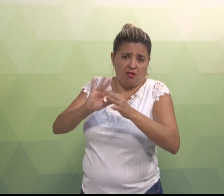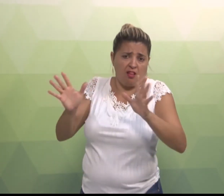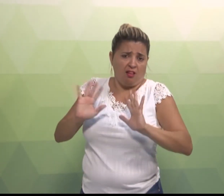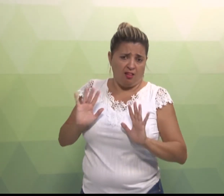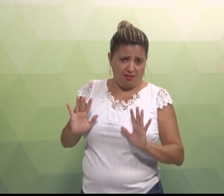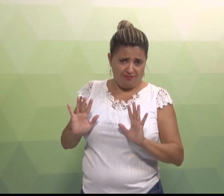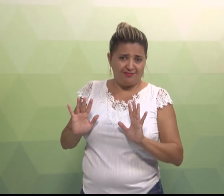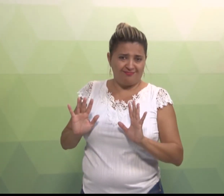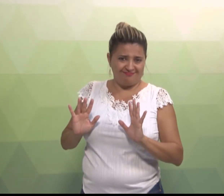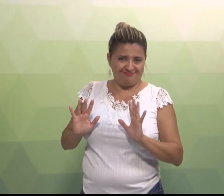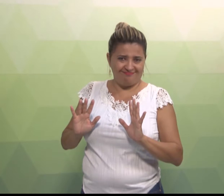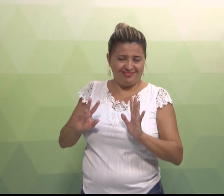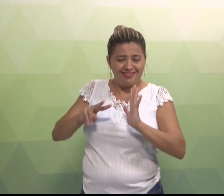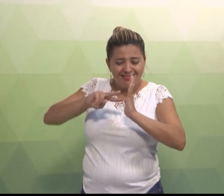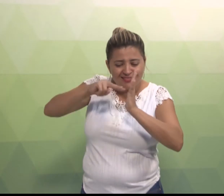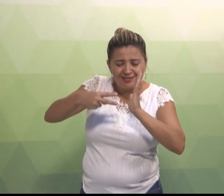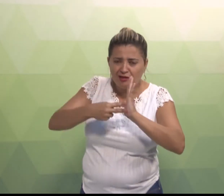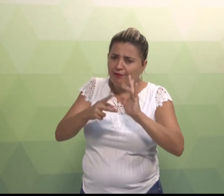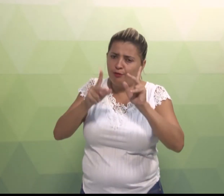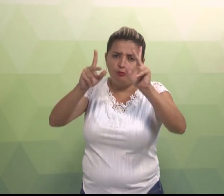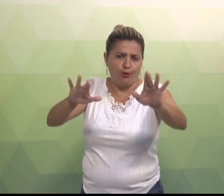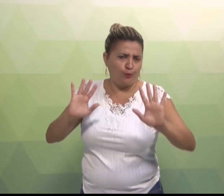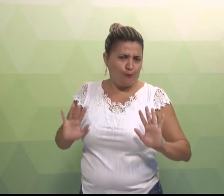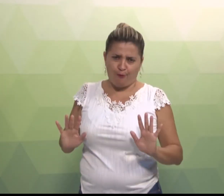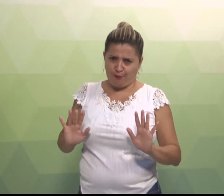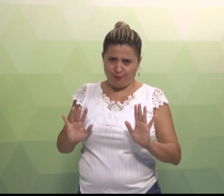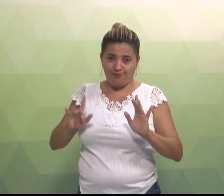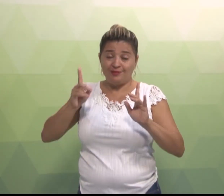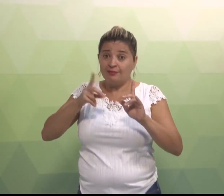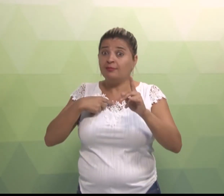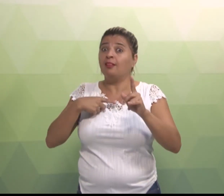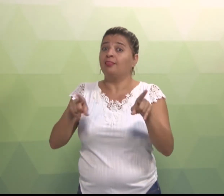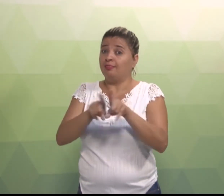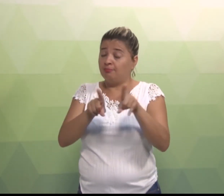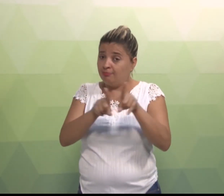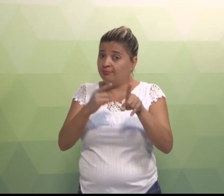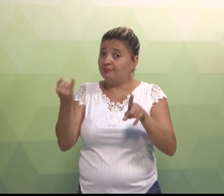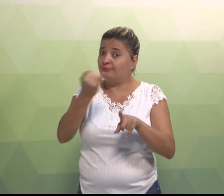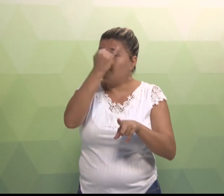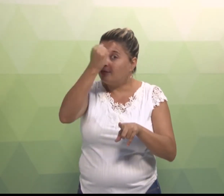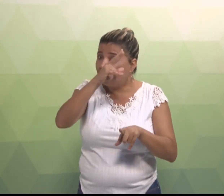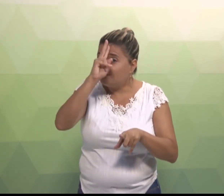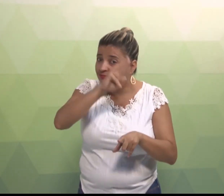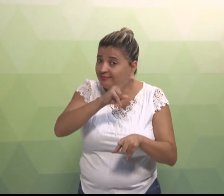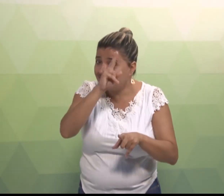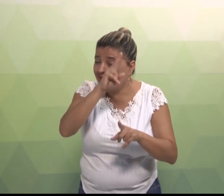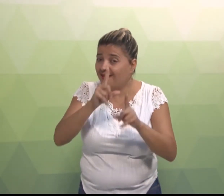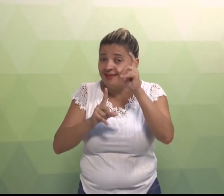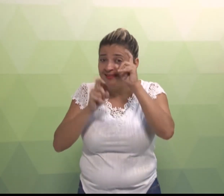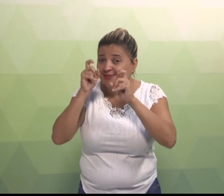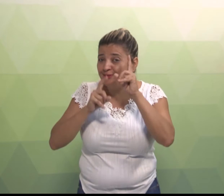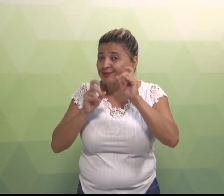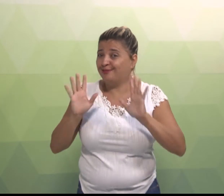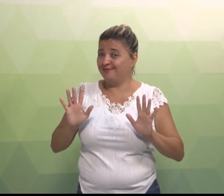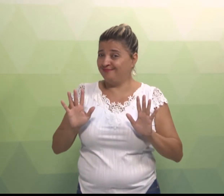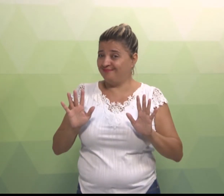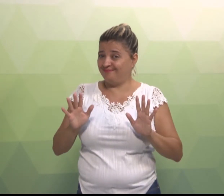É livre, né? Para que vocês possam escolher qualquer um dos sinais, porém o sentido é o mesmo. Então, é importante realmente inserir